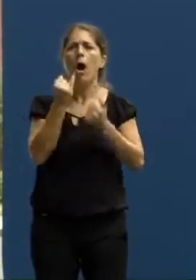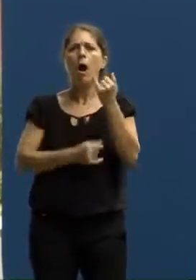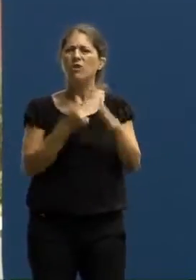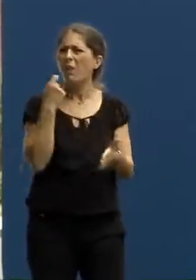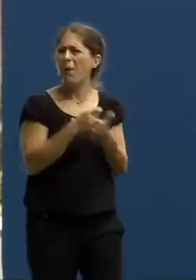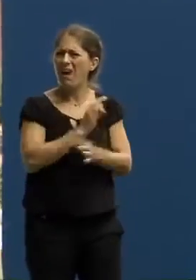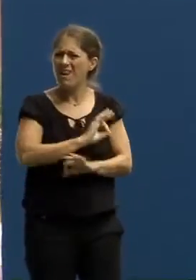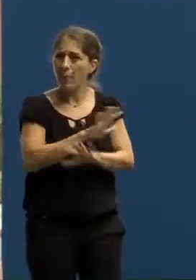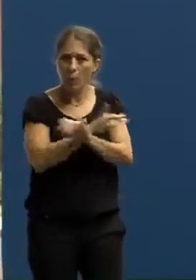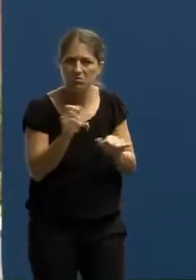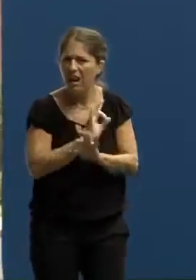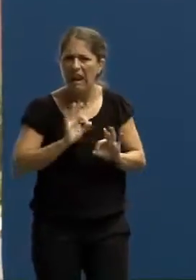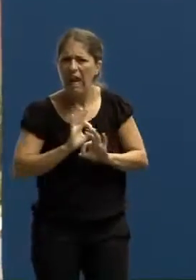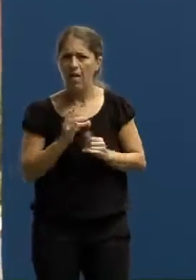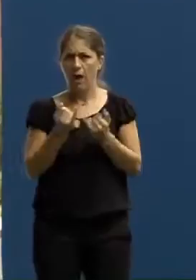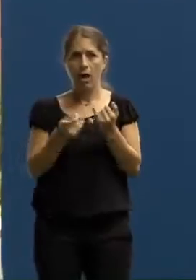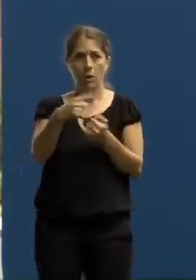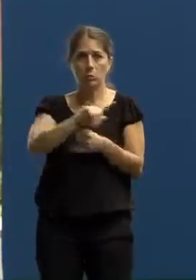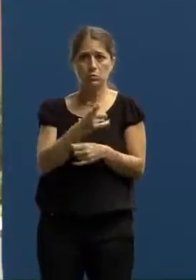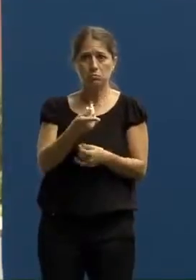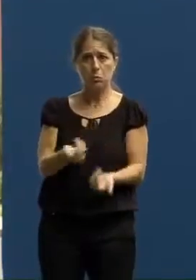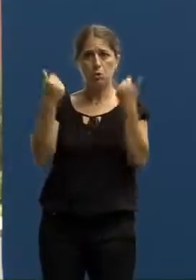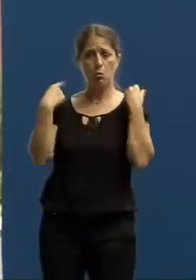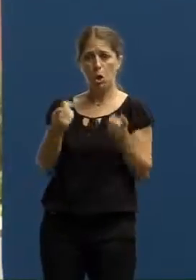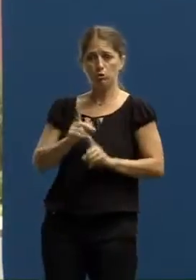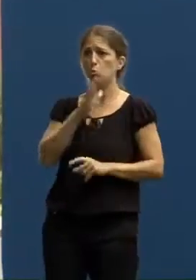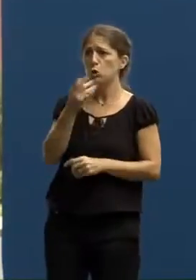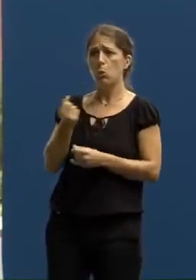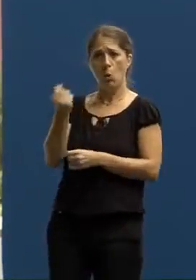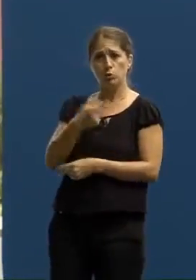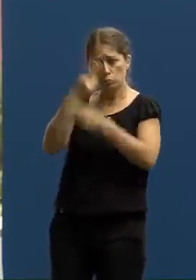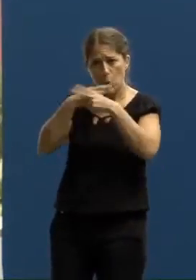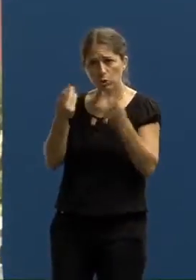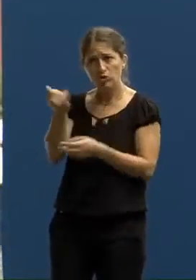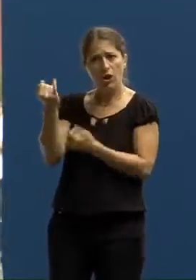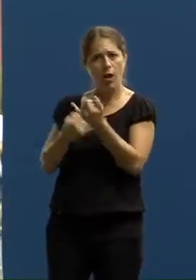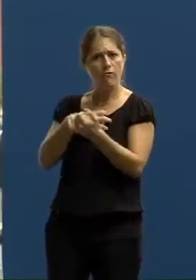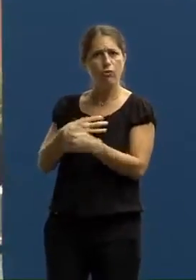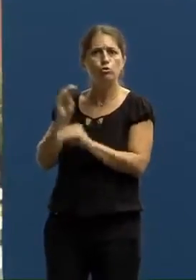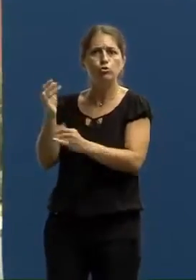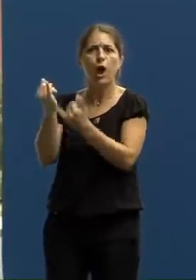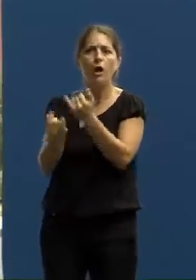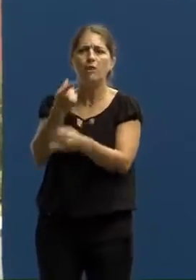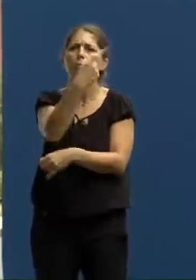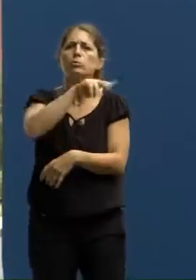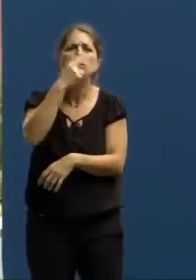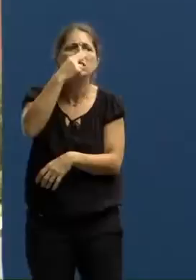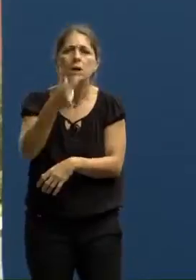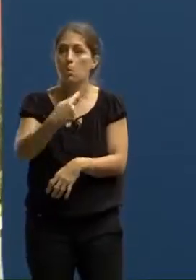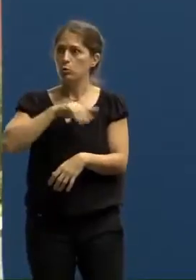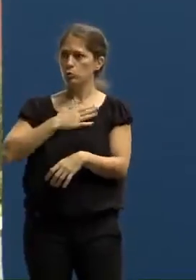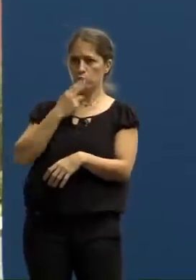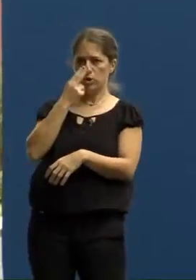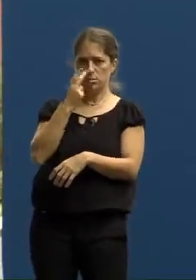unha compensación por algo que ni siquiera vos tocaba facer a vos, porque había uns poderes públicos que tiñan a función de velar polos vosos intereses e polos